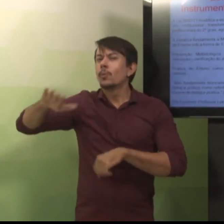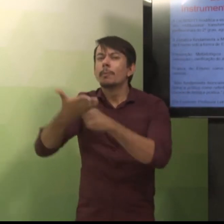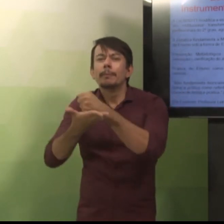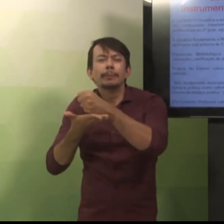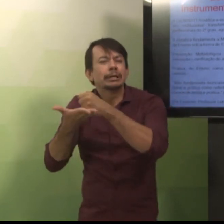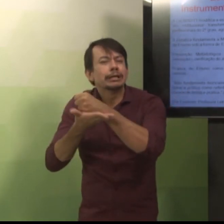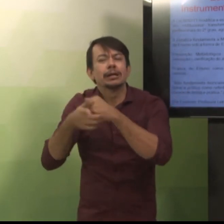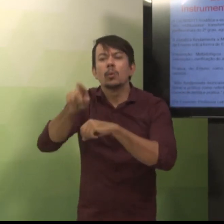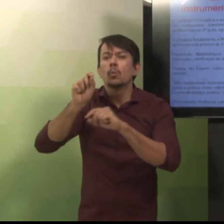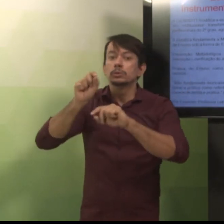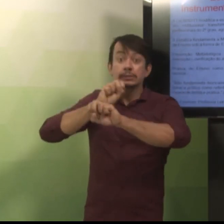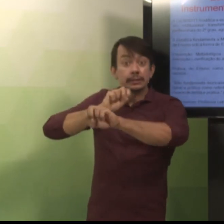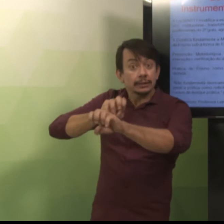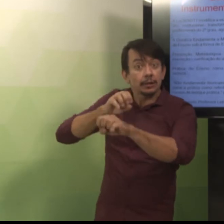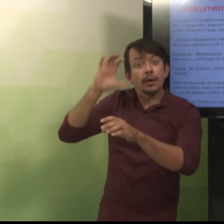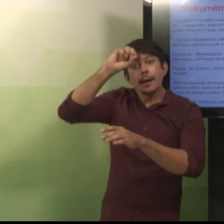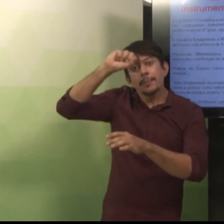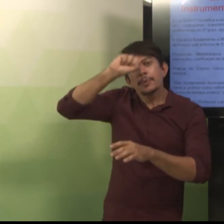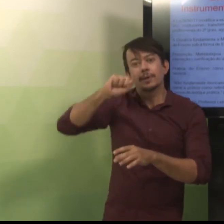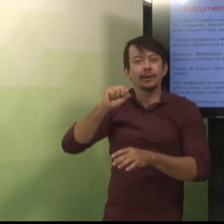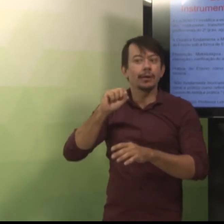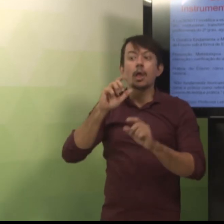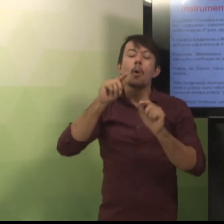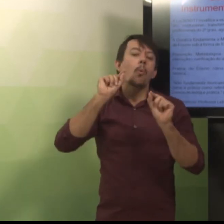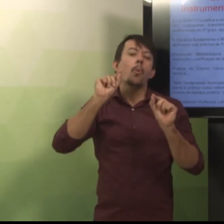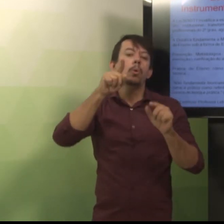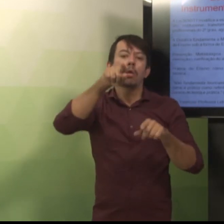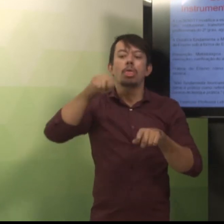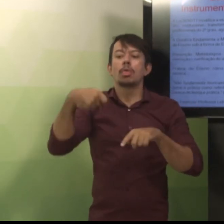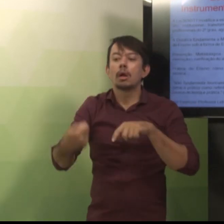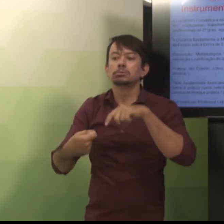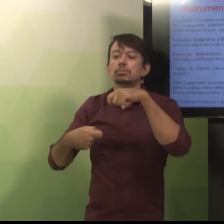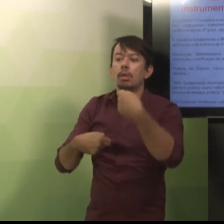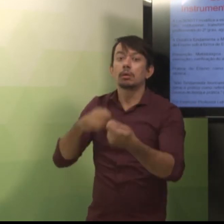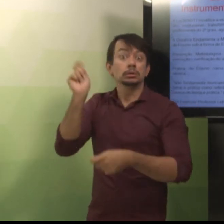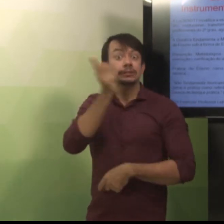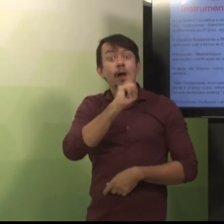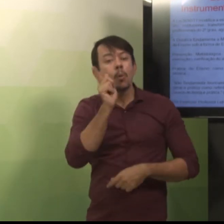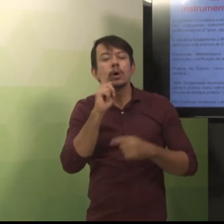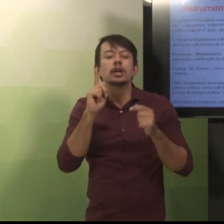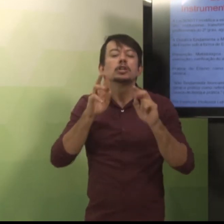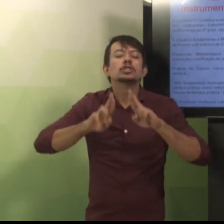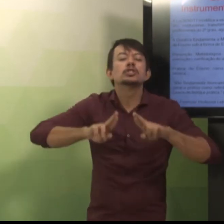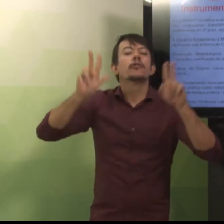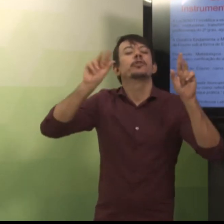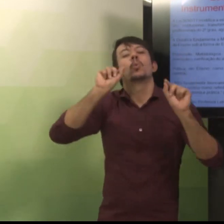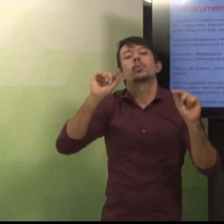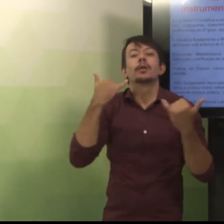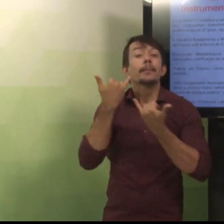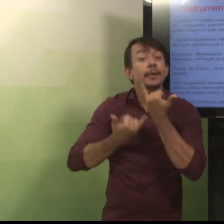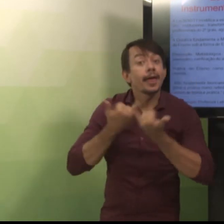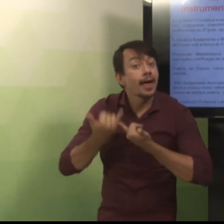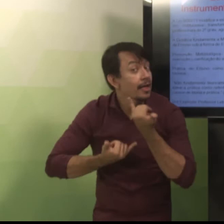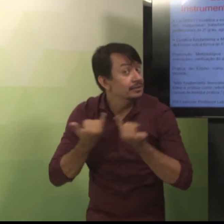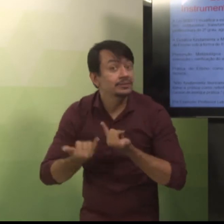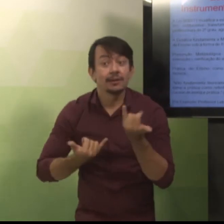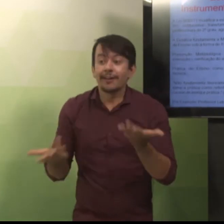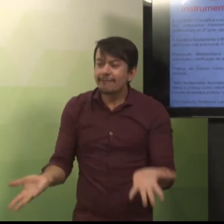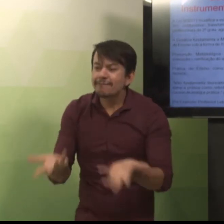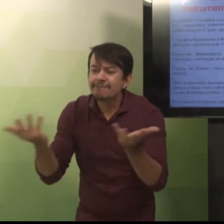Então, quando o nível linguístico está aquém, eu tenho que utilizar materiais que embasam isso. Não pode ser sinal, sinal, sinal,